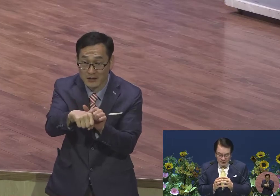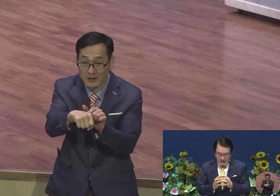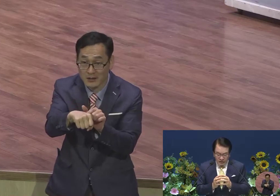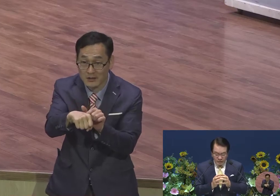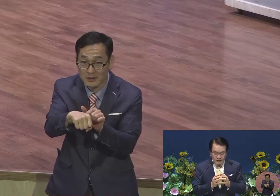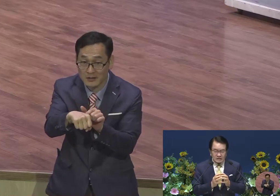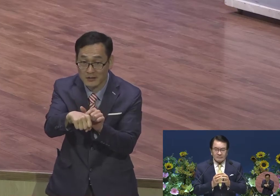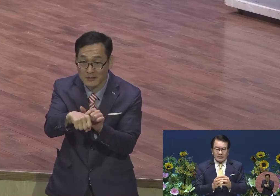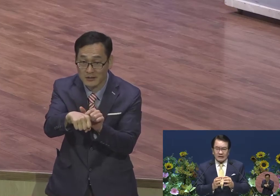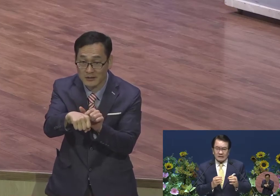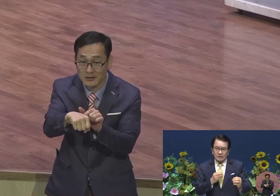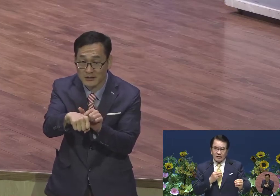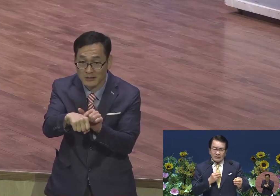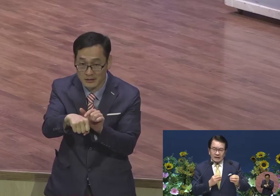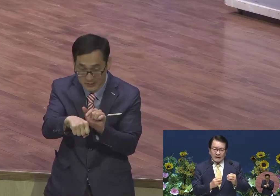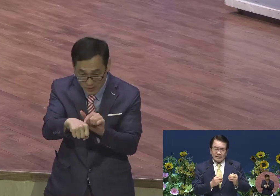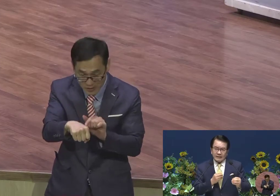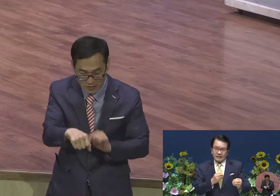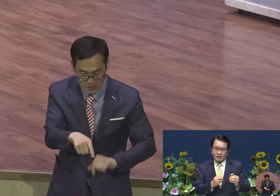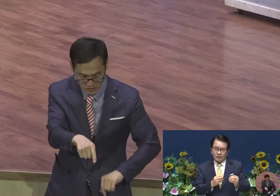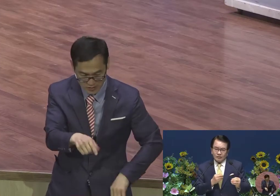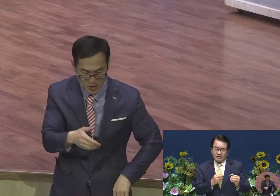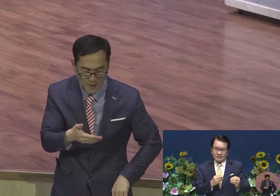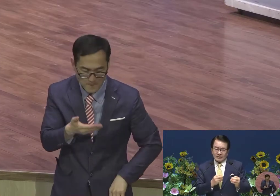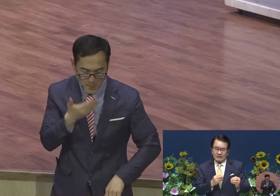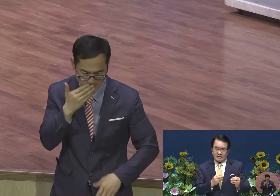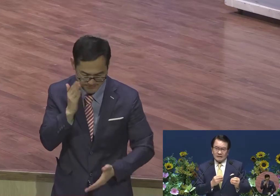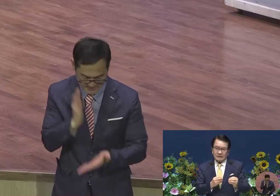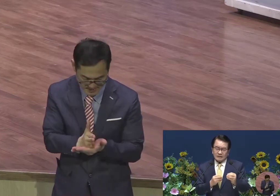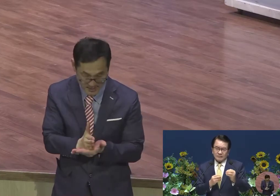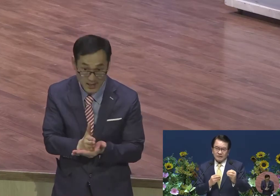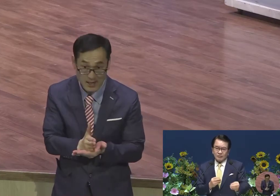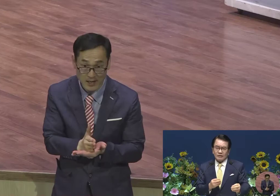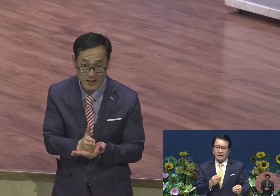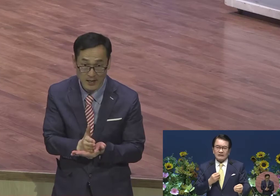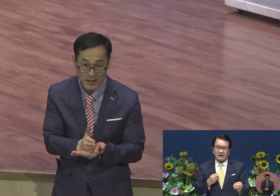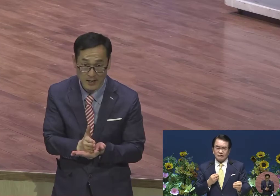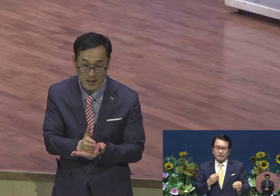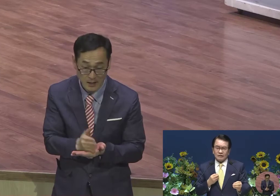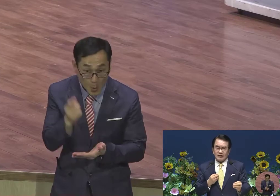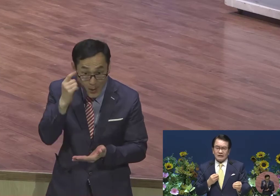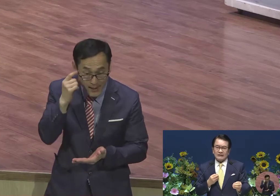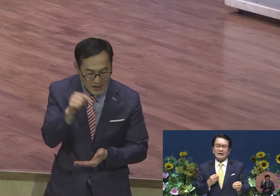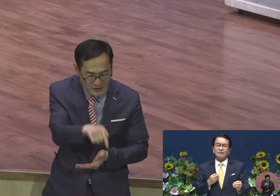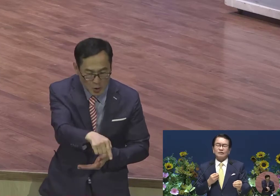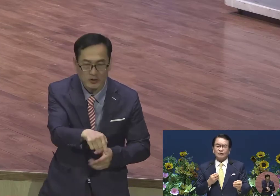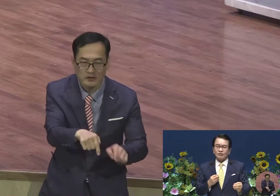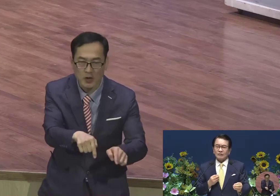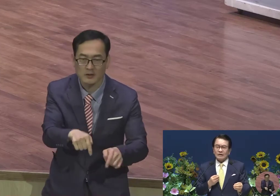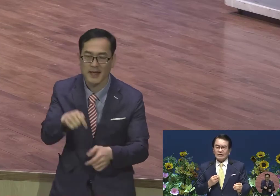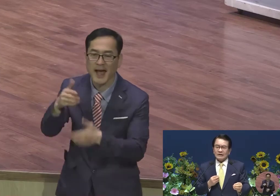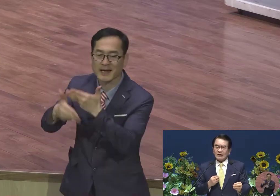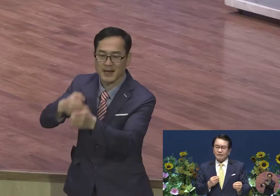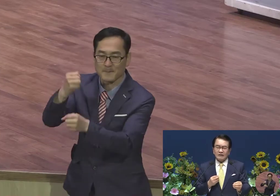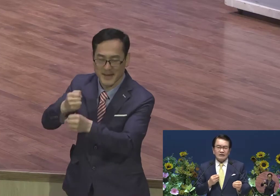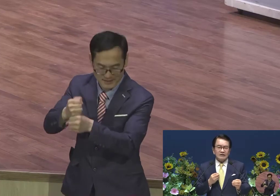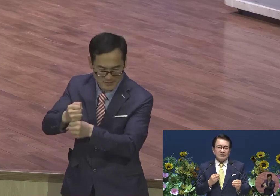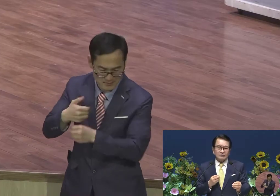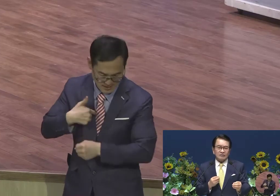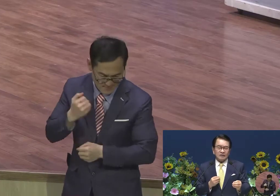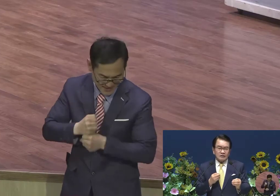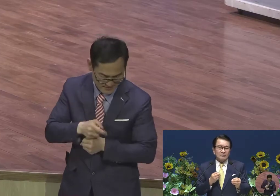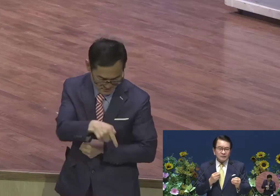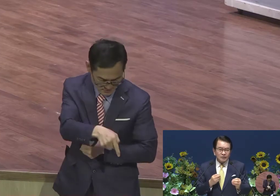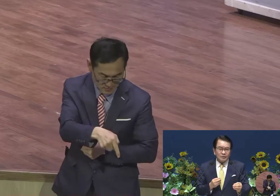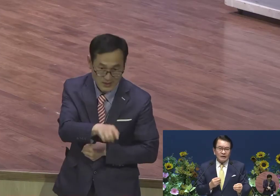절대로 먹지 마라. 너와 나의 구분점이야. 너는 피조물, 나는 참조주야. 네가 아무리 똑똑하고 네 아무리